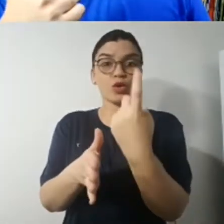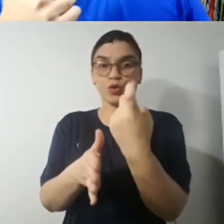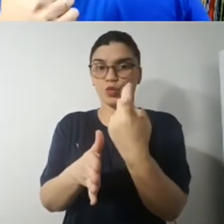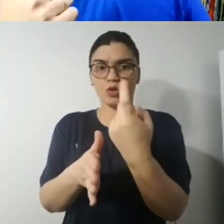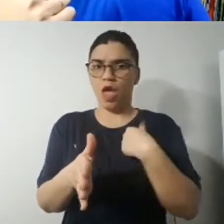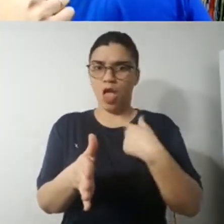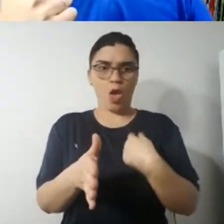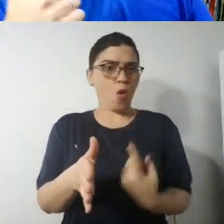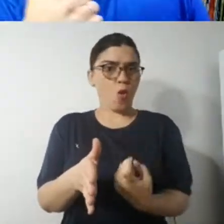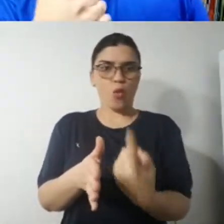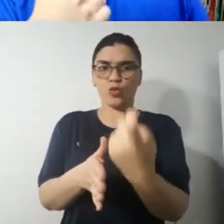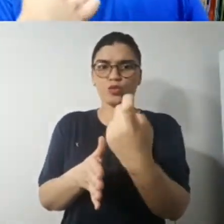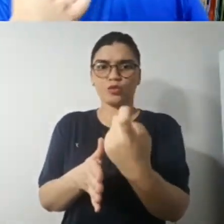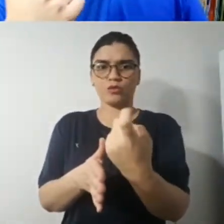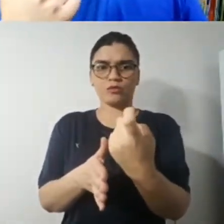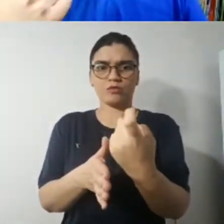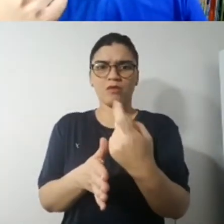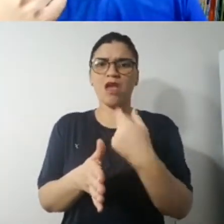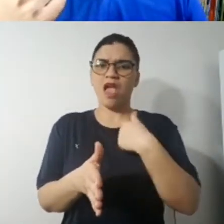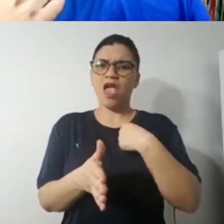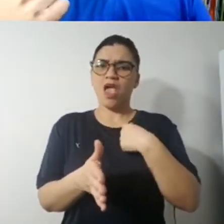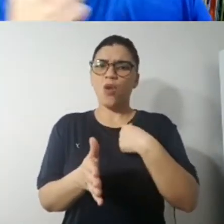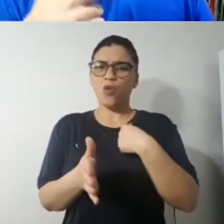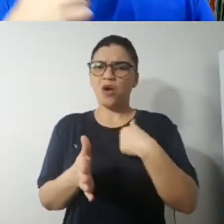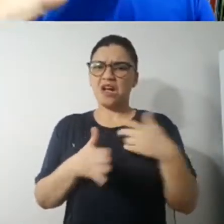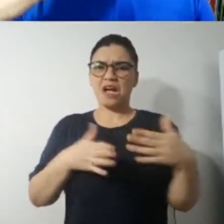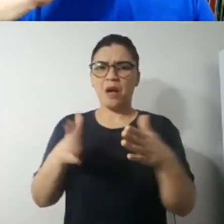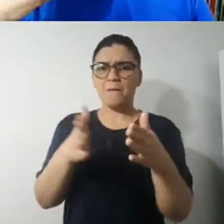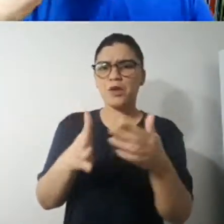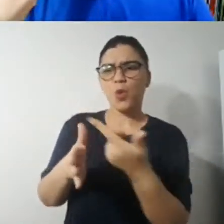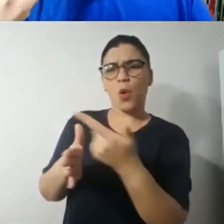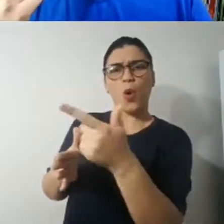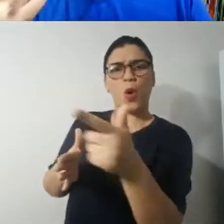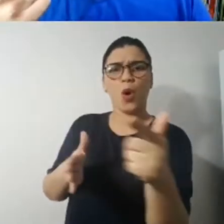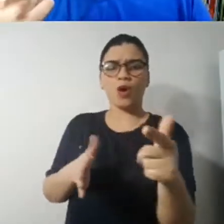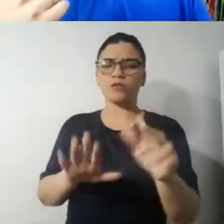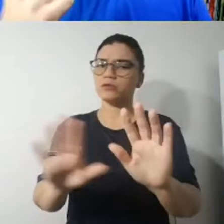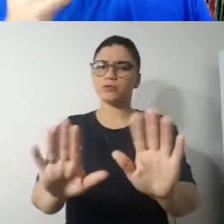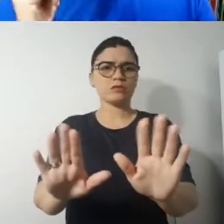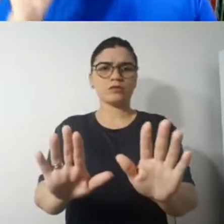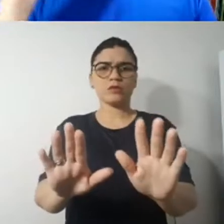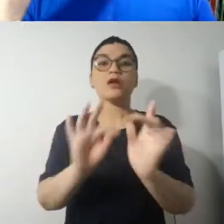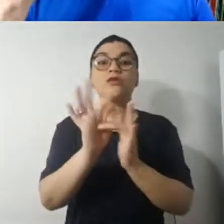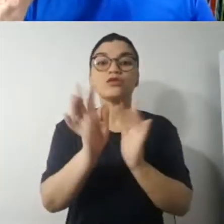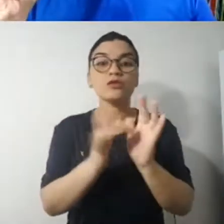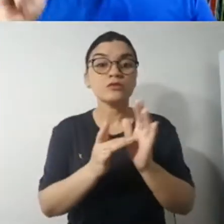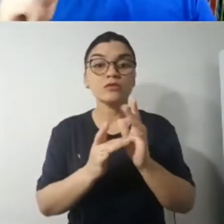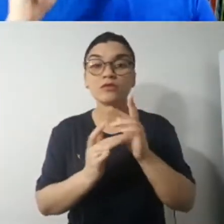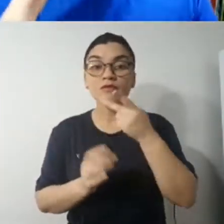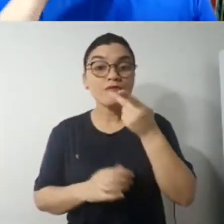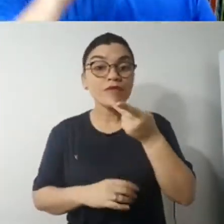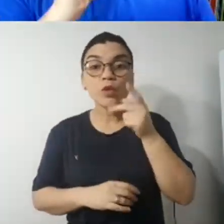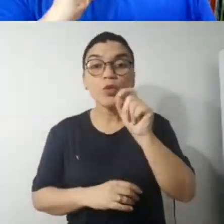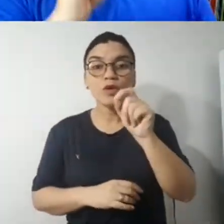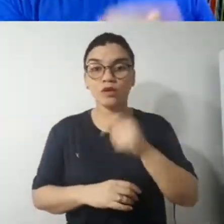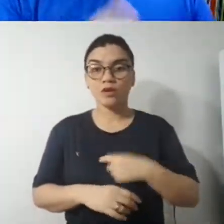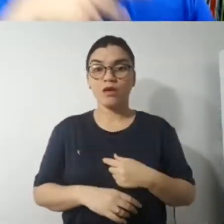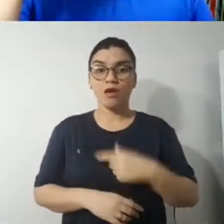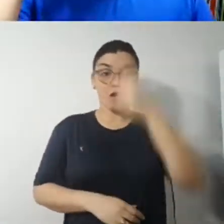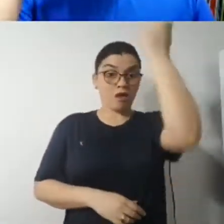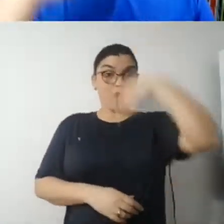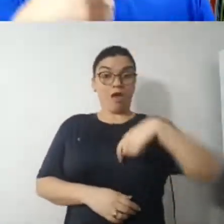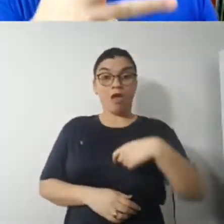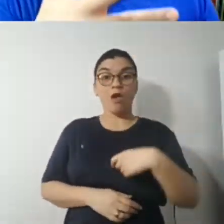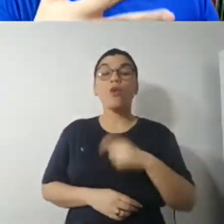caminho, ele não disse, eu sou uma verdade, ele não disse, eu sou uma vida. Ele disse, eu sou o caminho, a verdade e